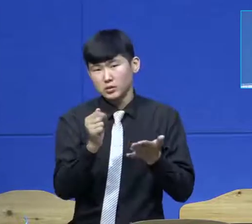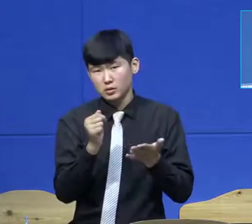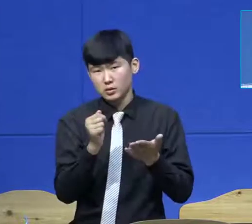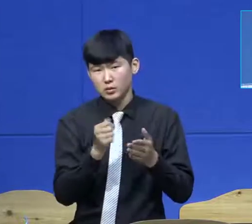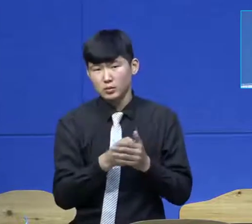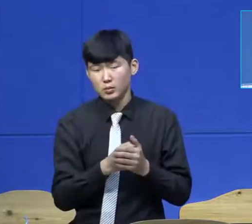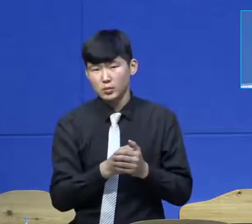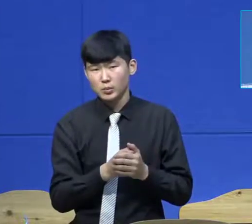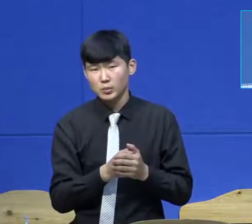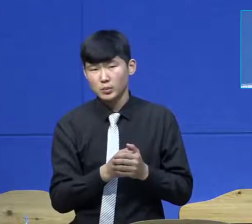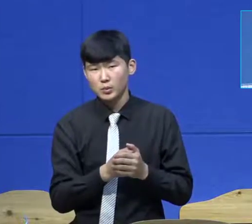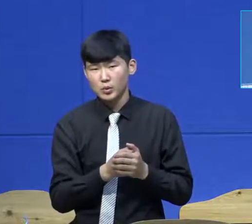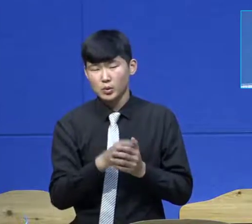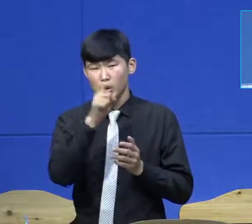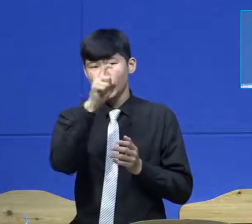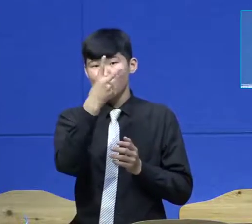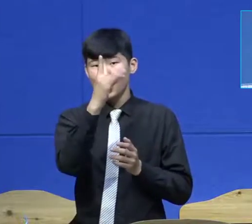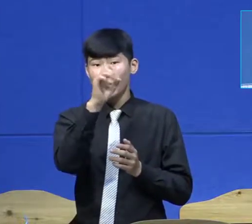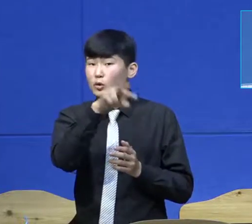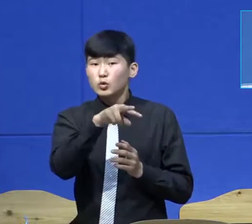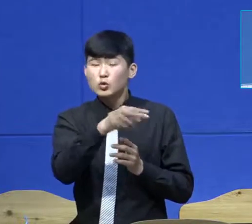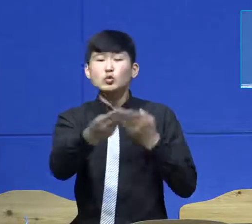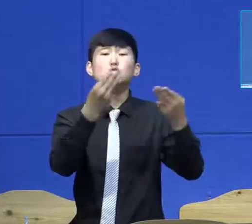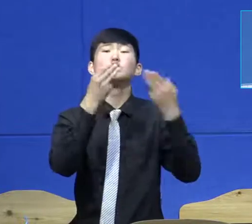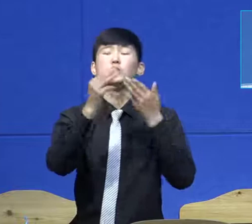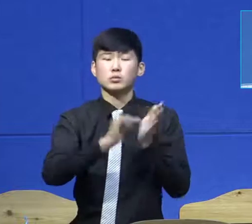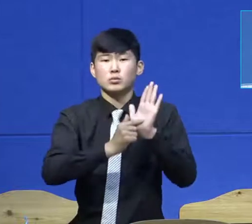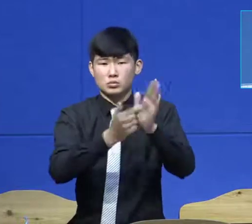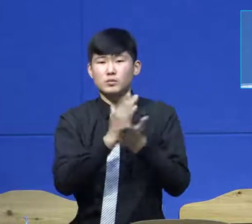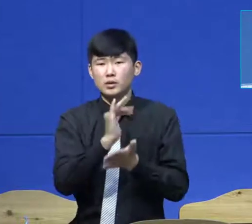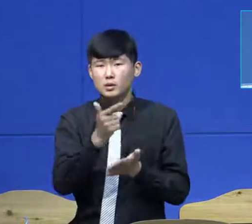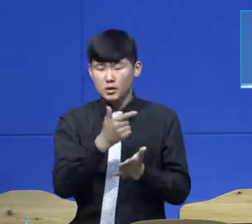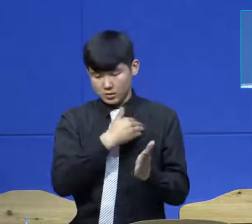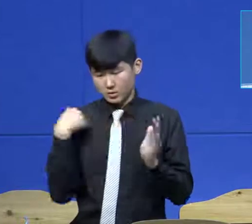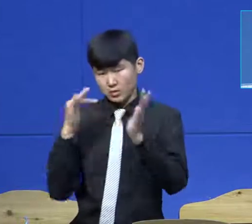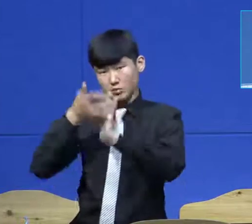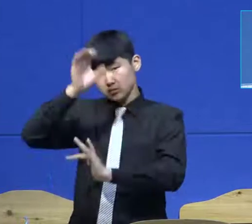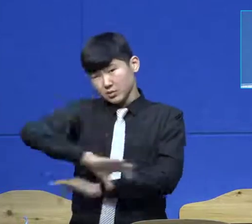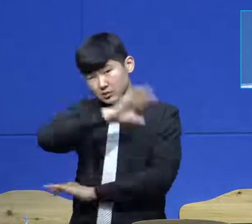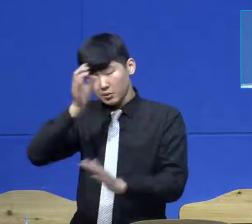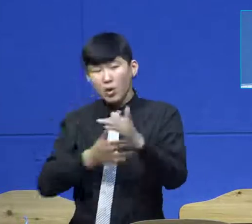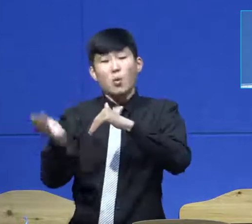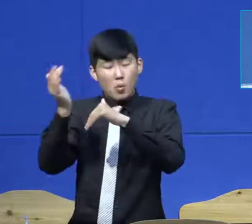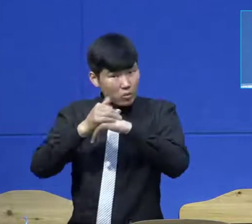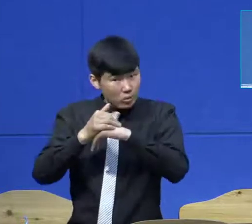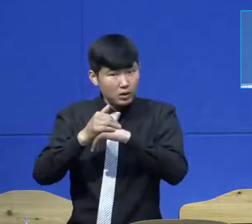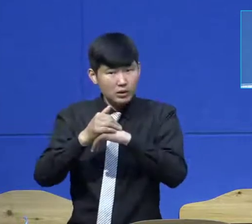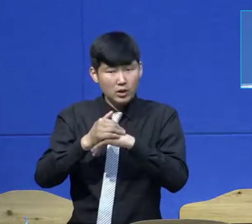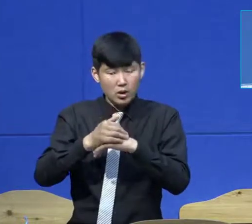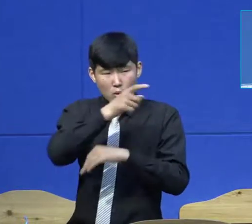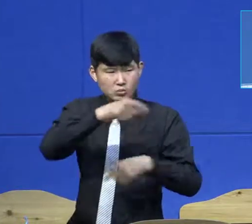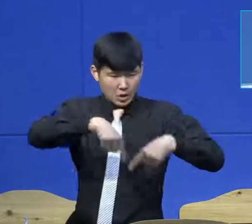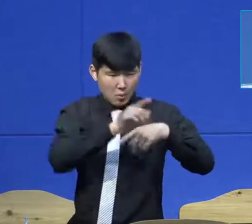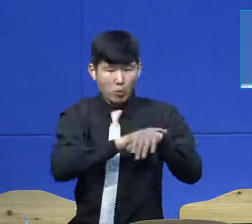хэсэг хүрэл бол өөрө шүүлтэйг илэрхийлдэг. Эзэн Есүс загалмаадаар үхээд гимиг хүмүүсийн гимиг